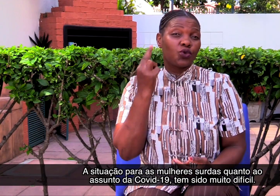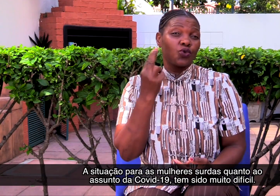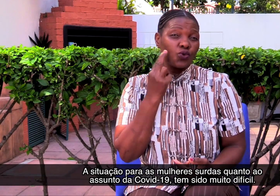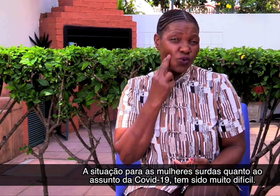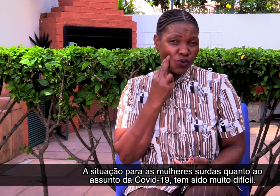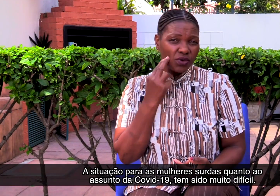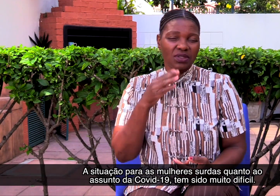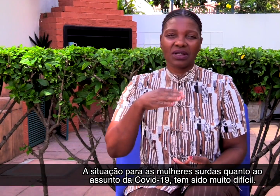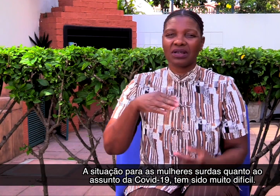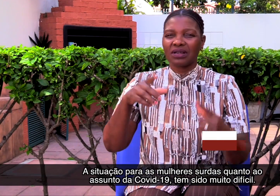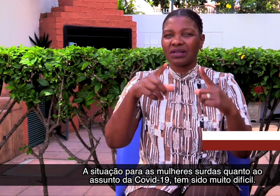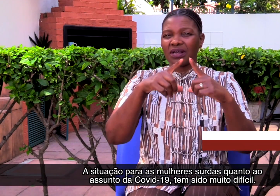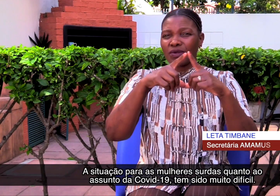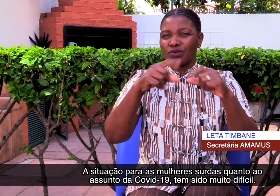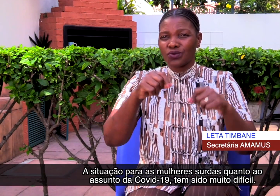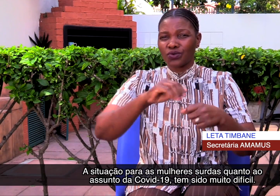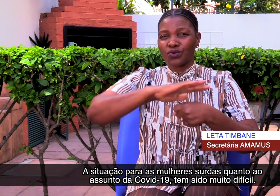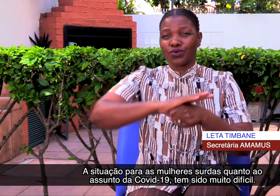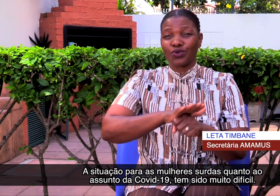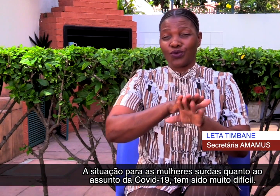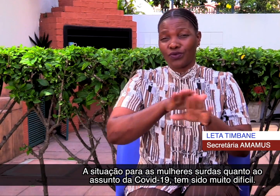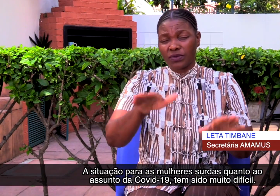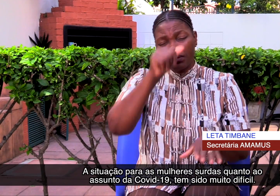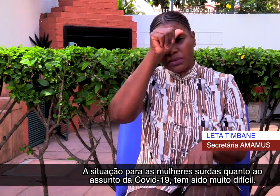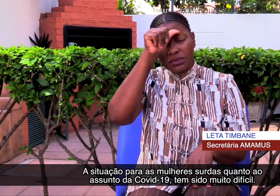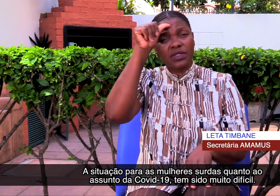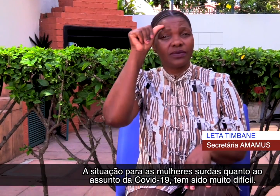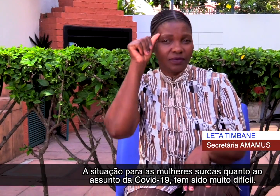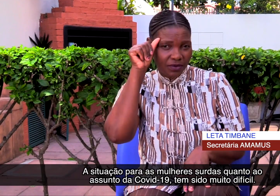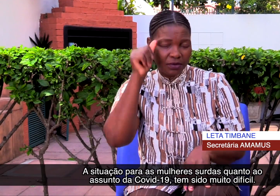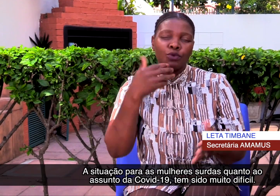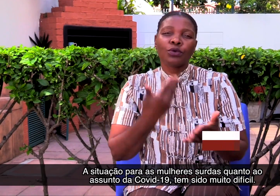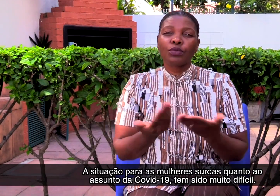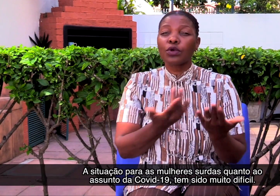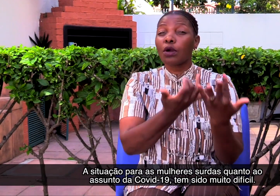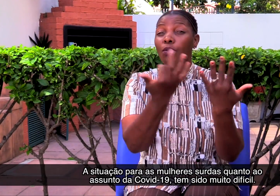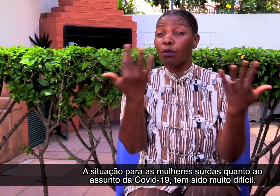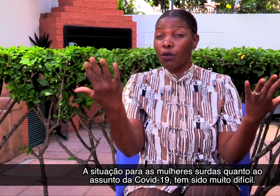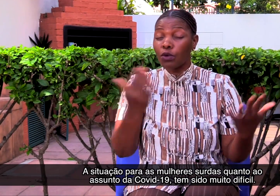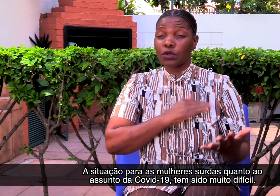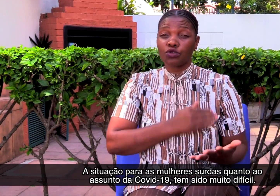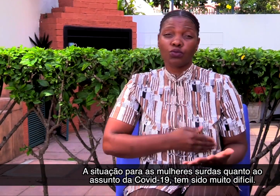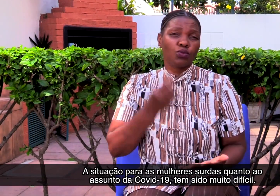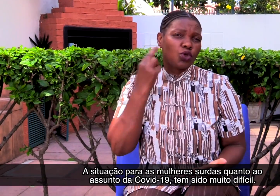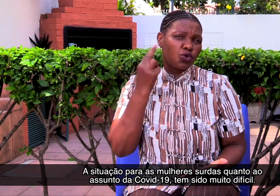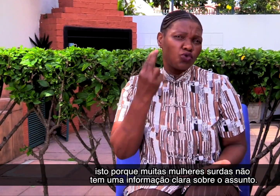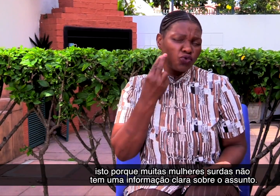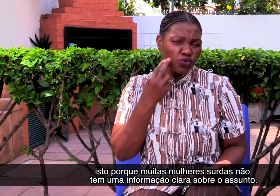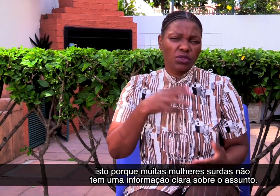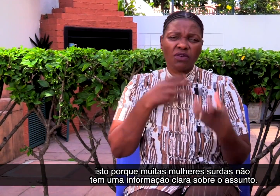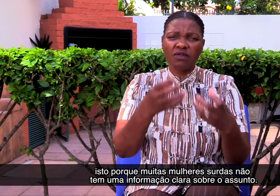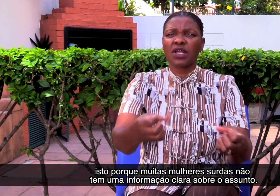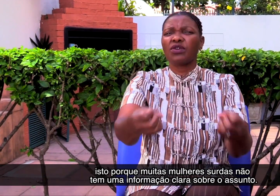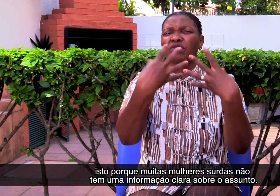para as mulheres surdas quanto ao assunto da Covid-19 tem sido muito difícil. Isto